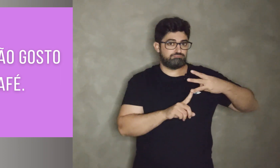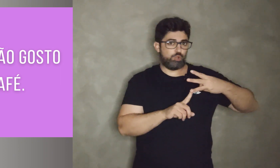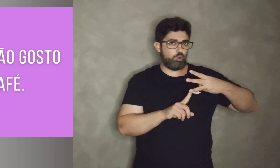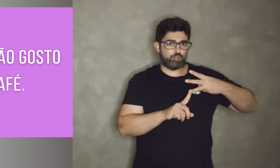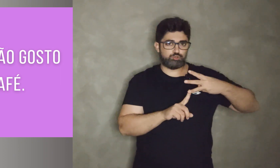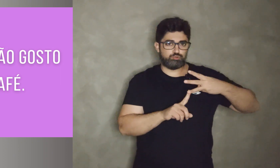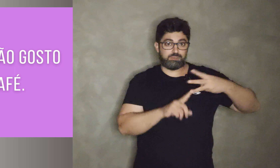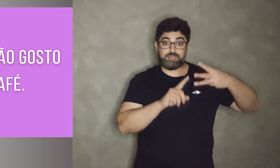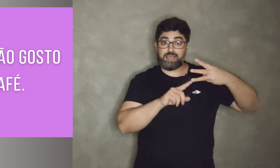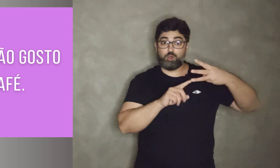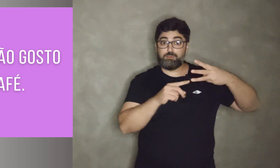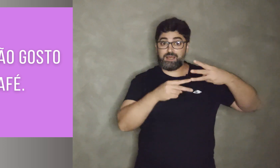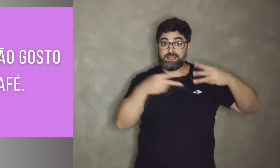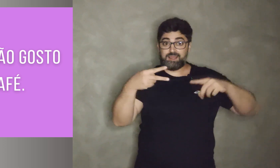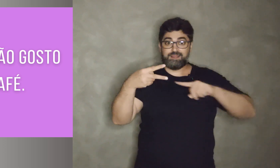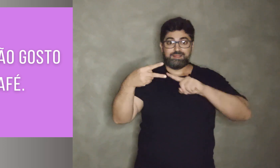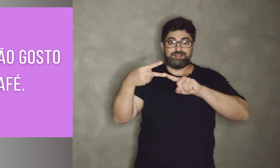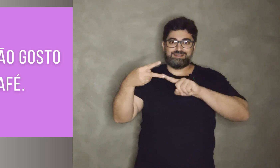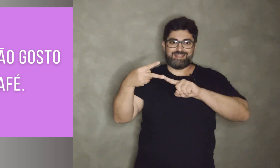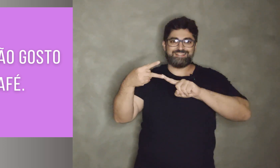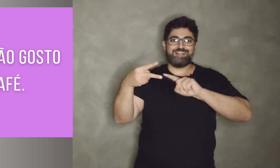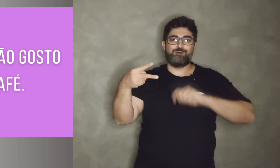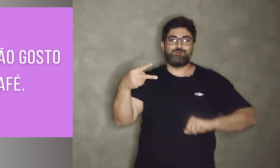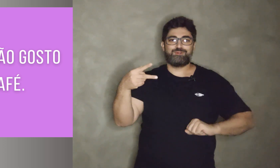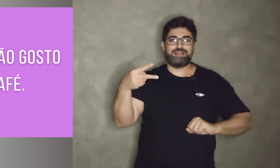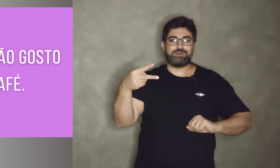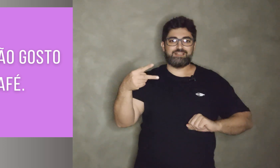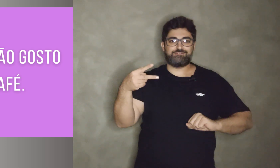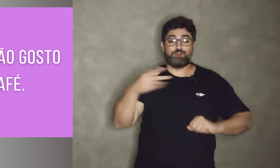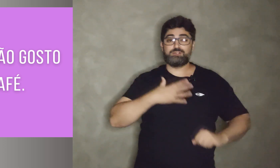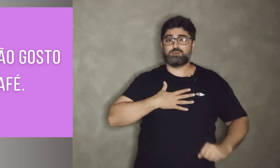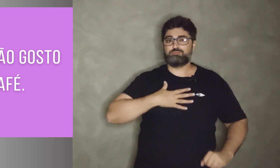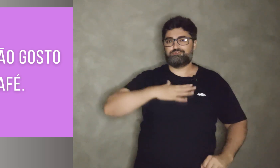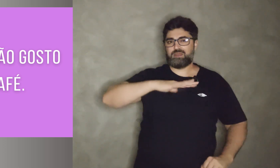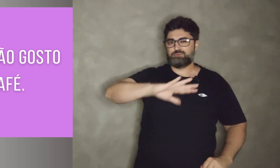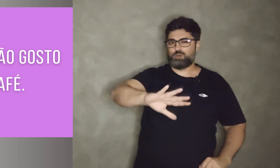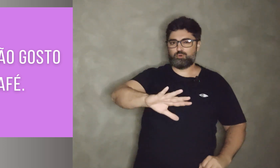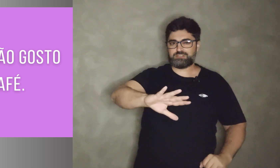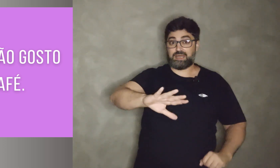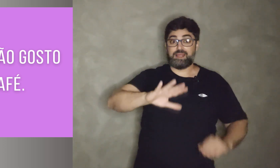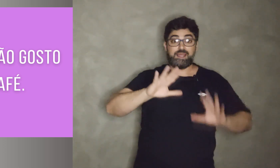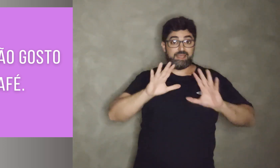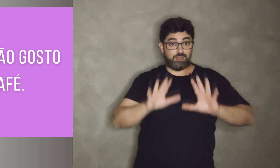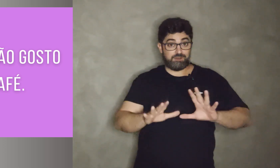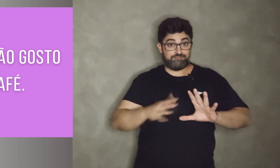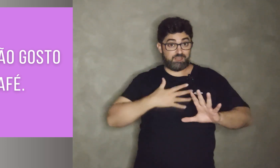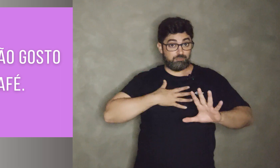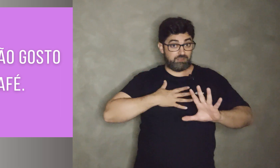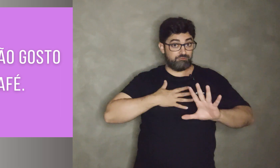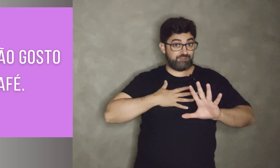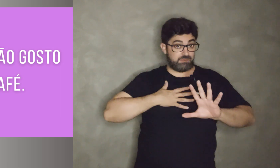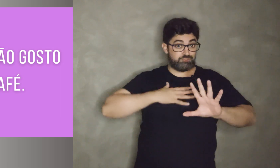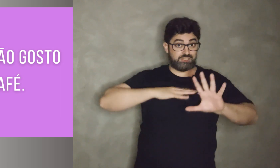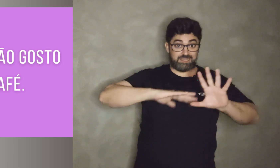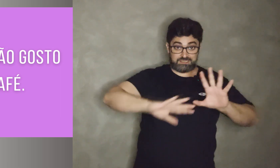Não gosto, que é uma negação. Lembra que a gente falou? Então, o verbo não gostar. É um verbo de